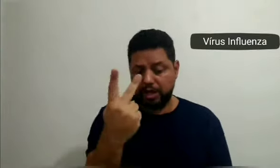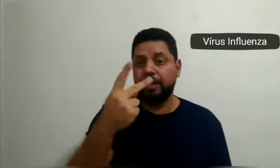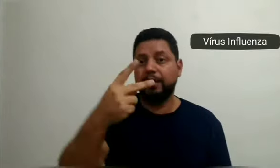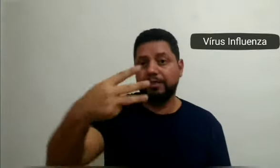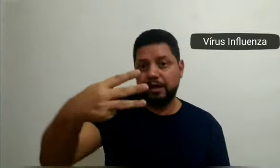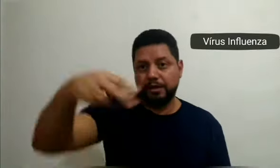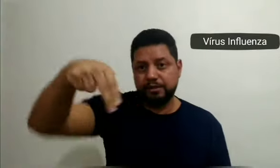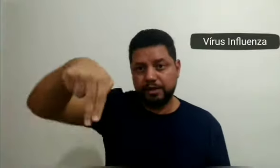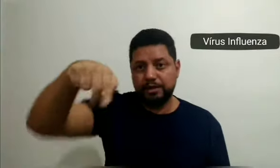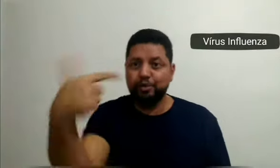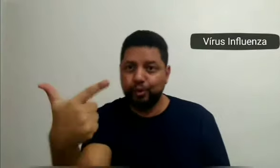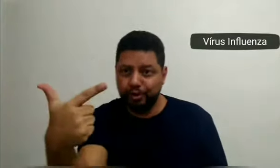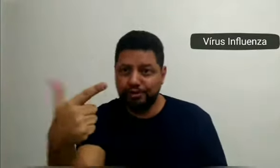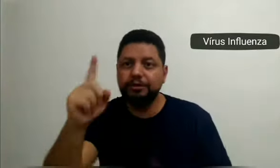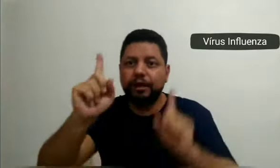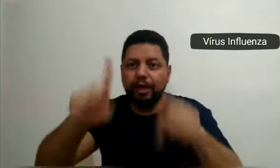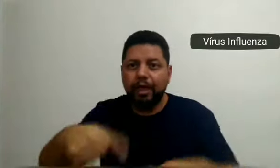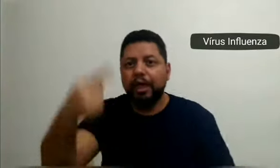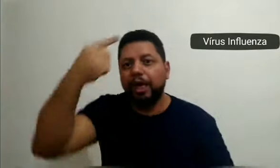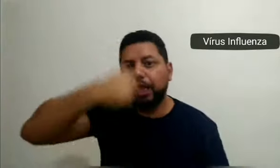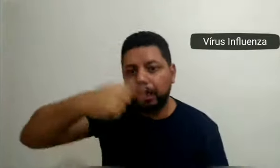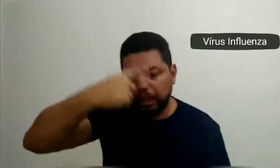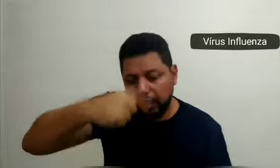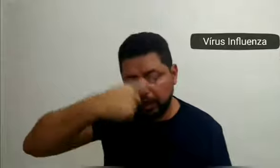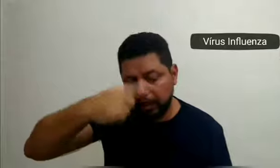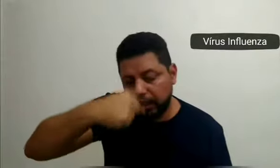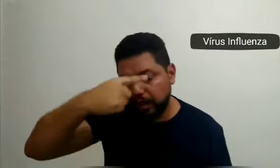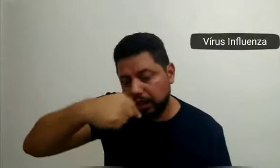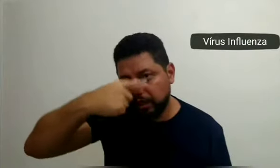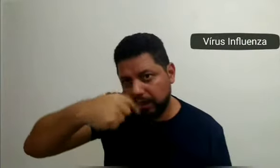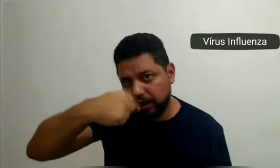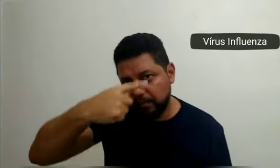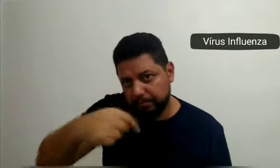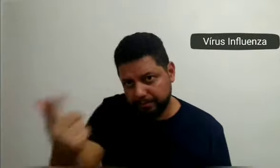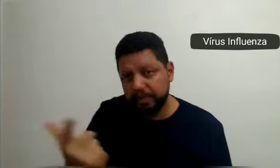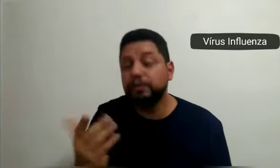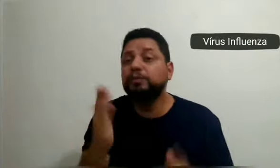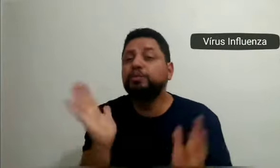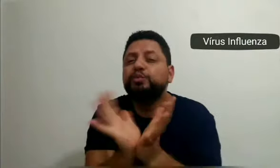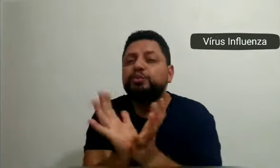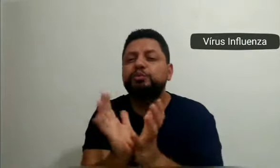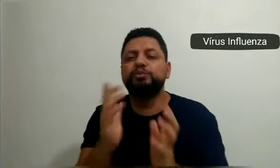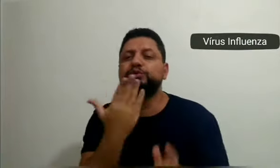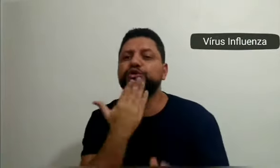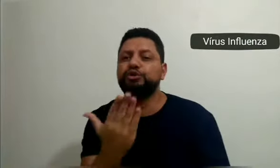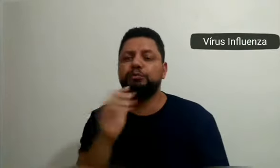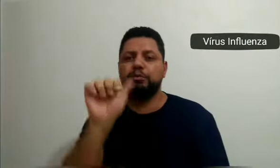o H1N1 e contra o H3N2,